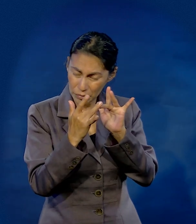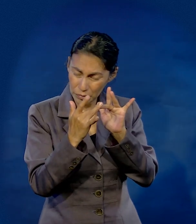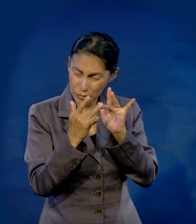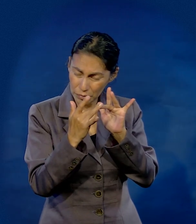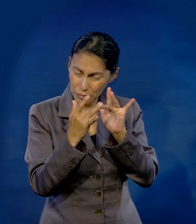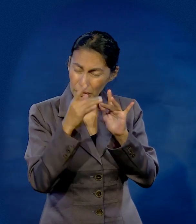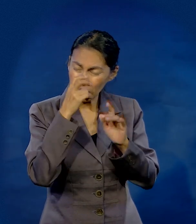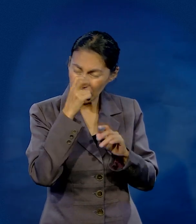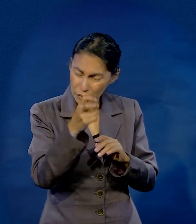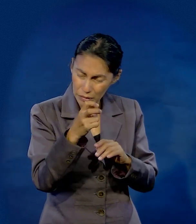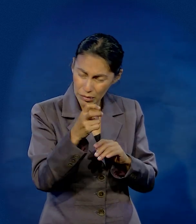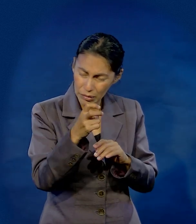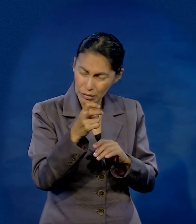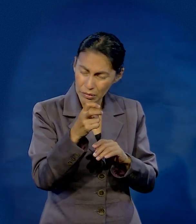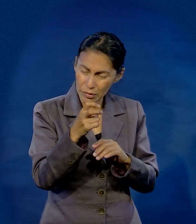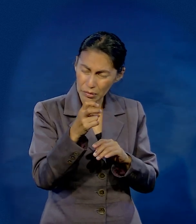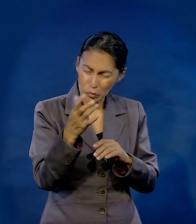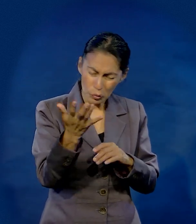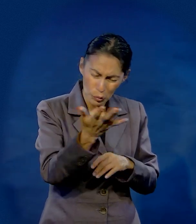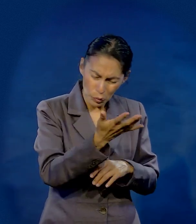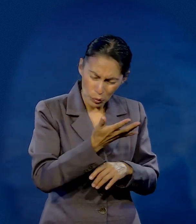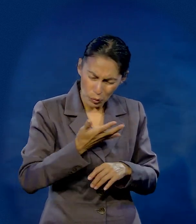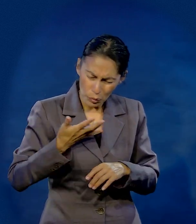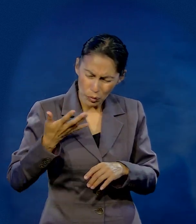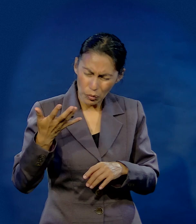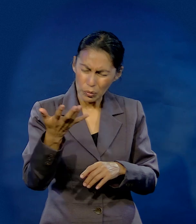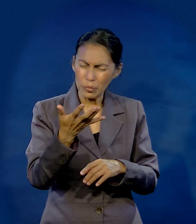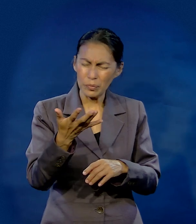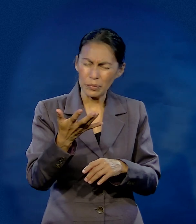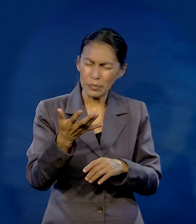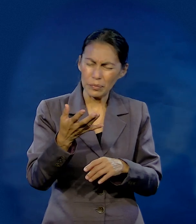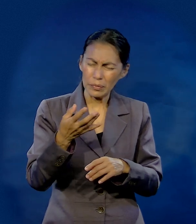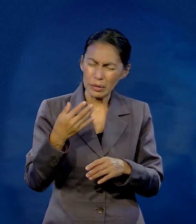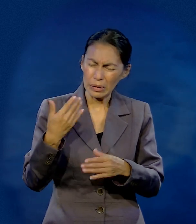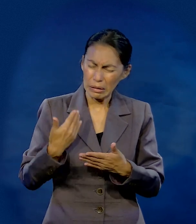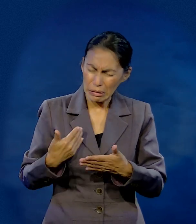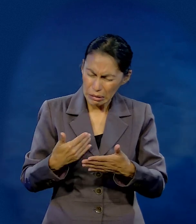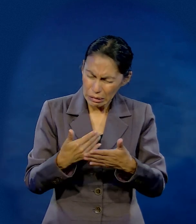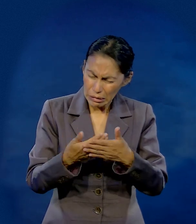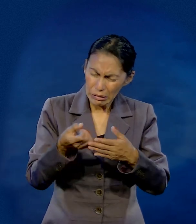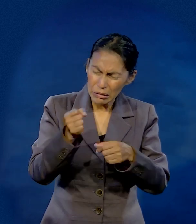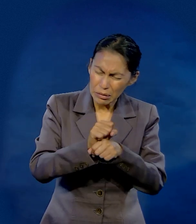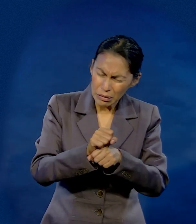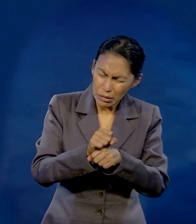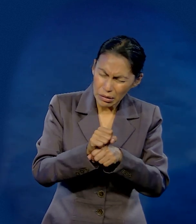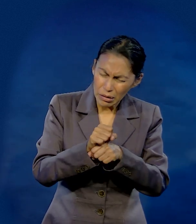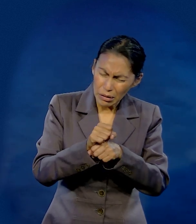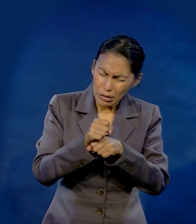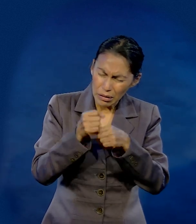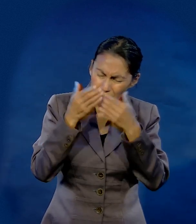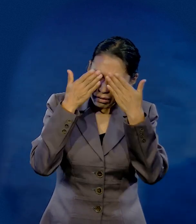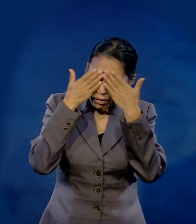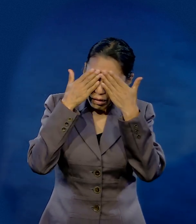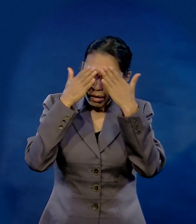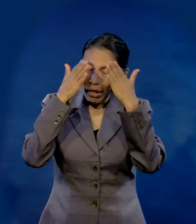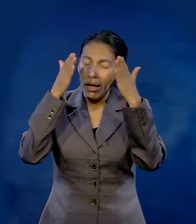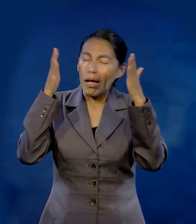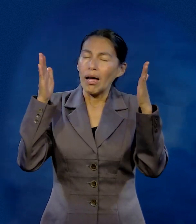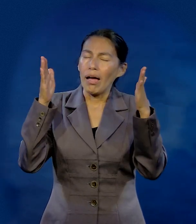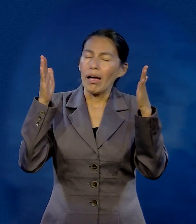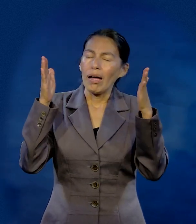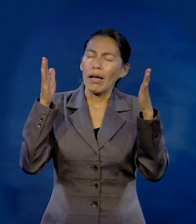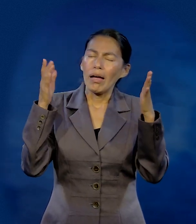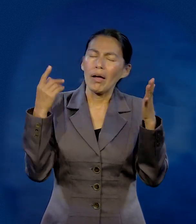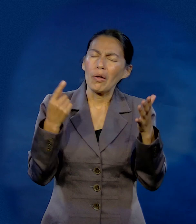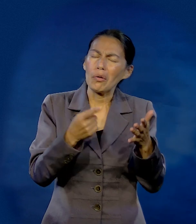podamos esta semana tener una visión Clara por el espíritu de las cosas en las que tenemos que ocuparnos